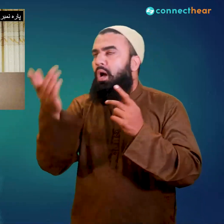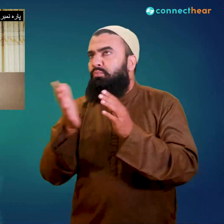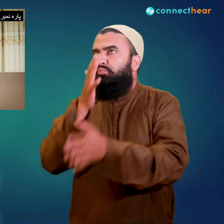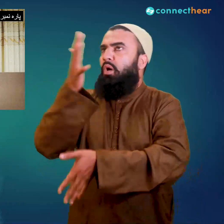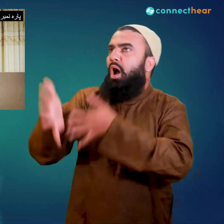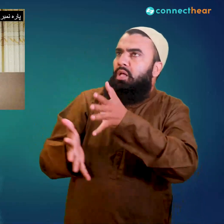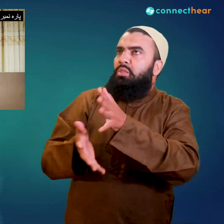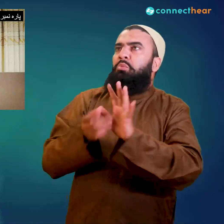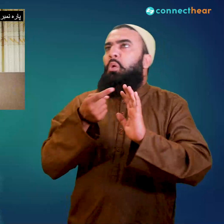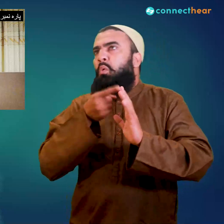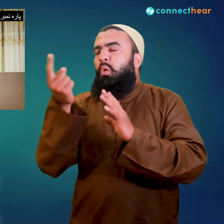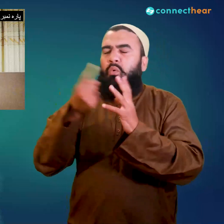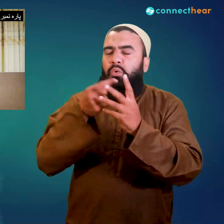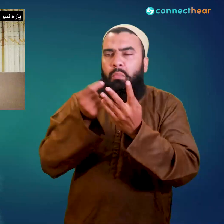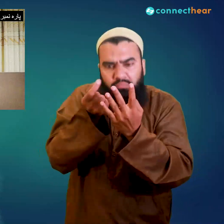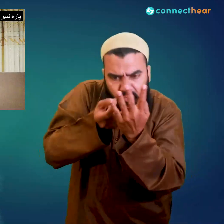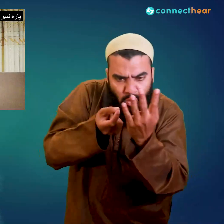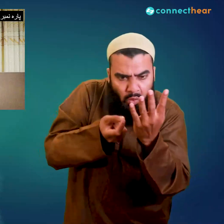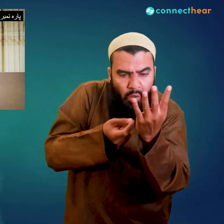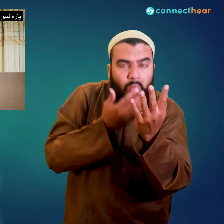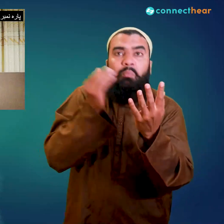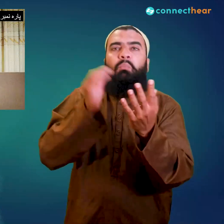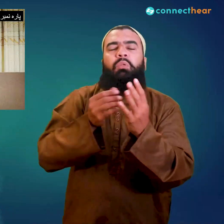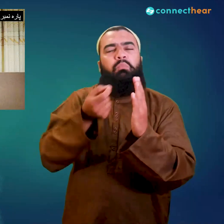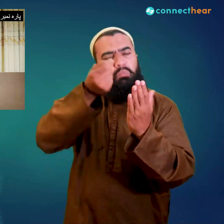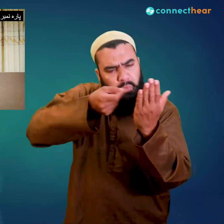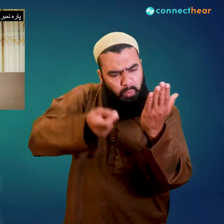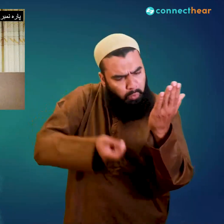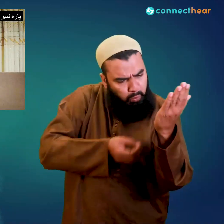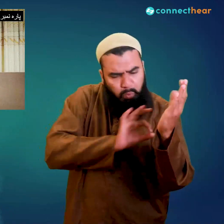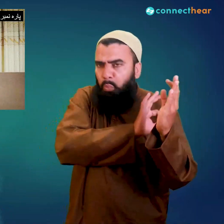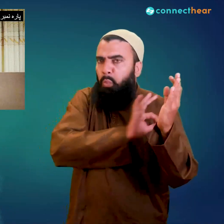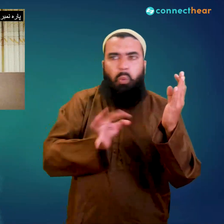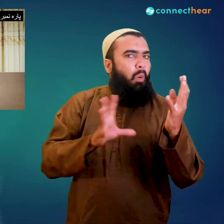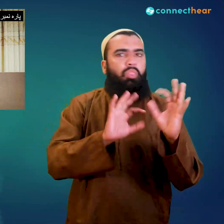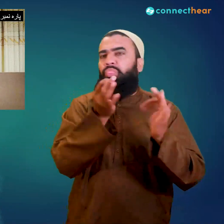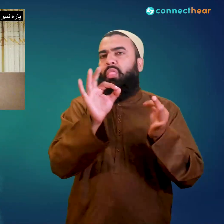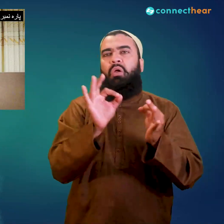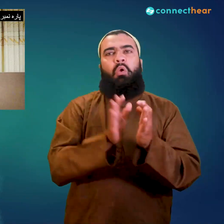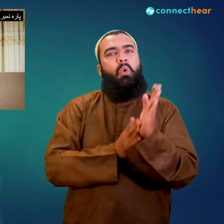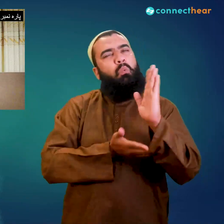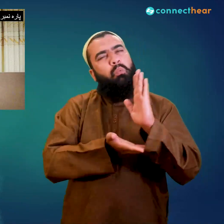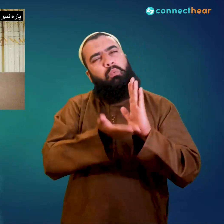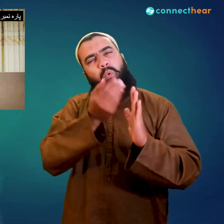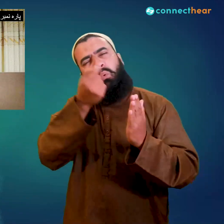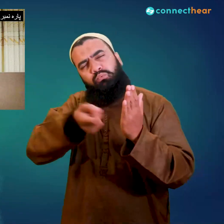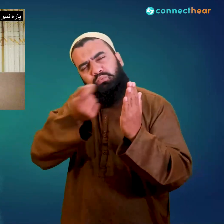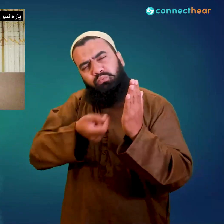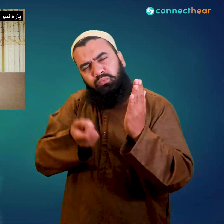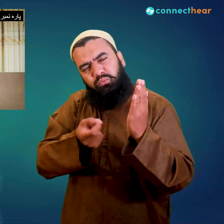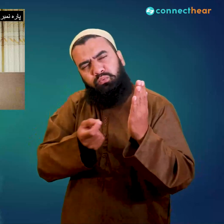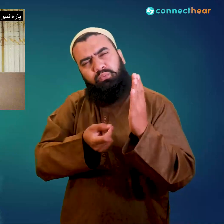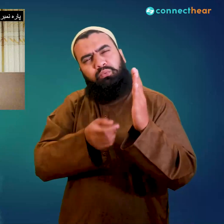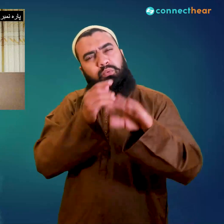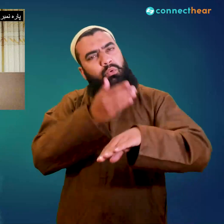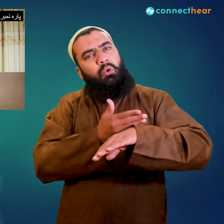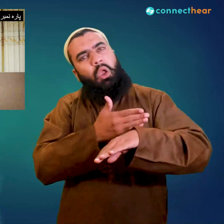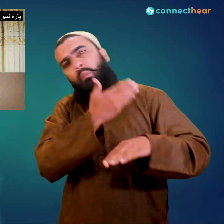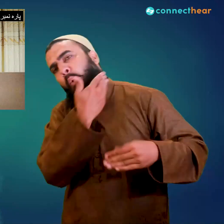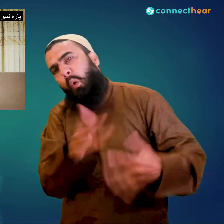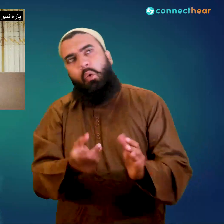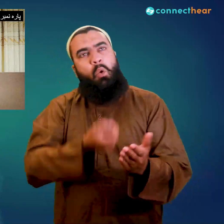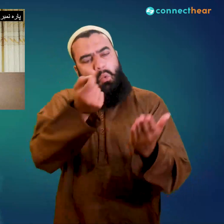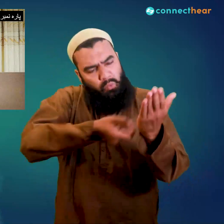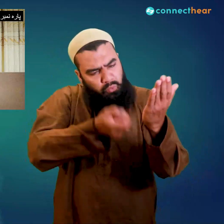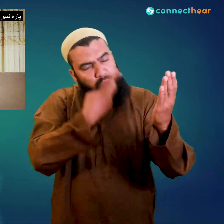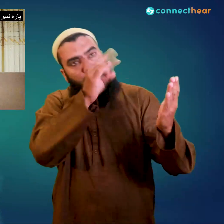نعمتیں لا تعداد بے شمار ہیں، کسی انسان، تمام انسان جن اور انس کی بس کی بات نہیں کہ وہ اللہ کے